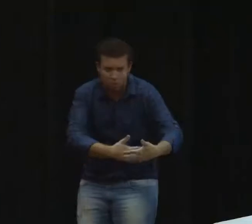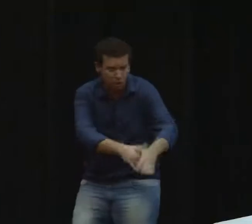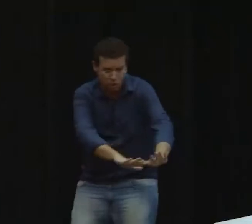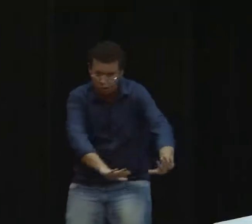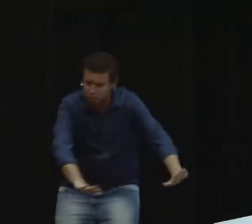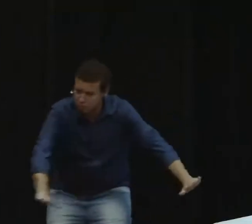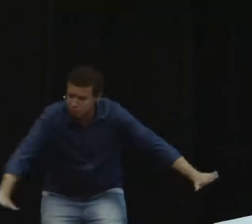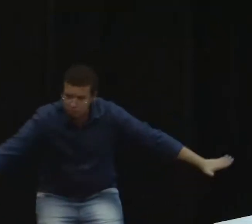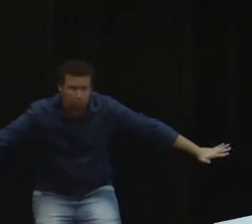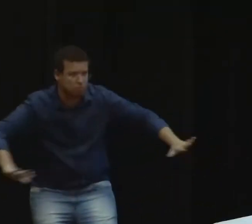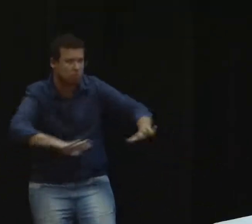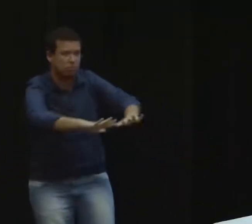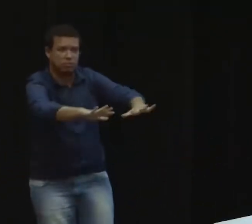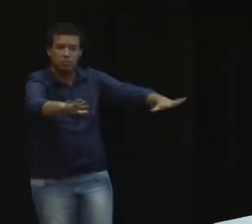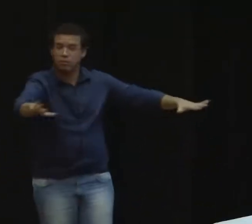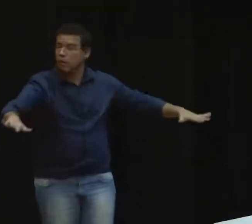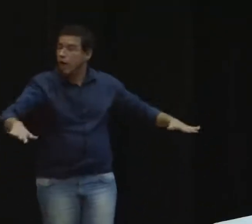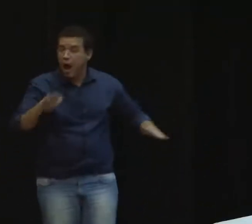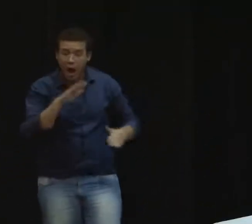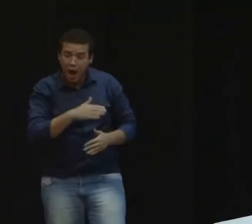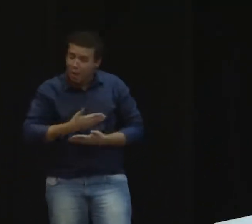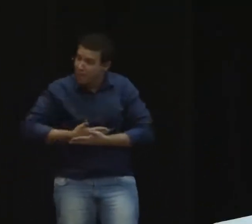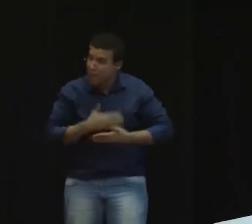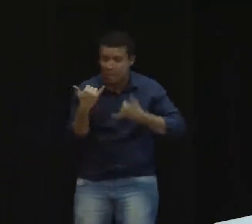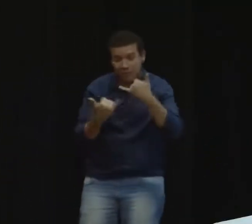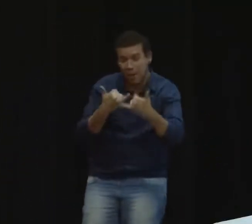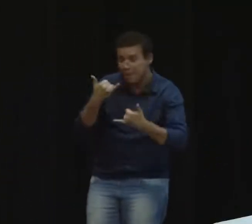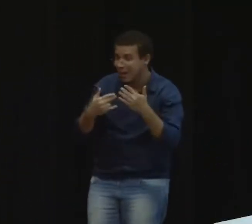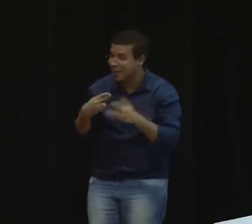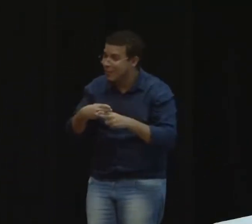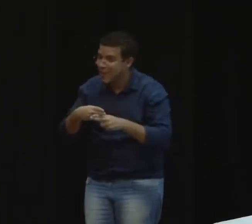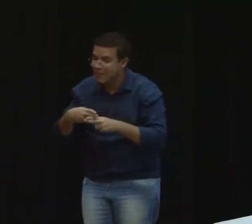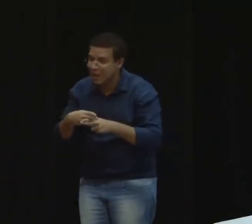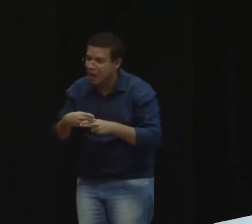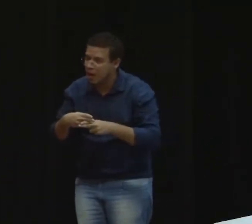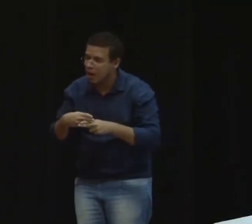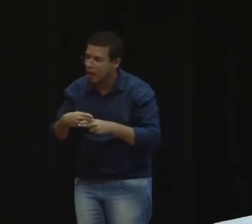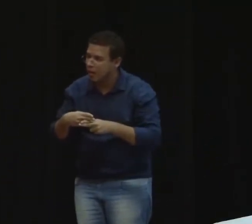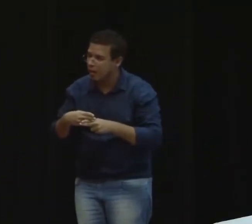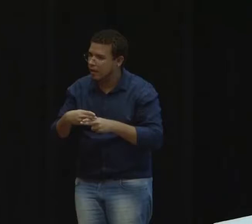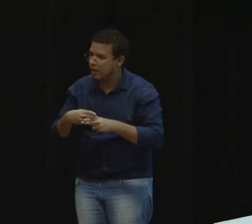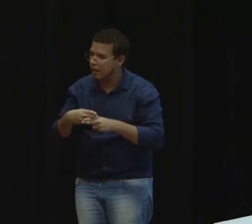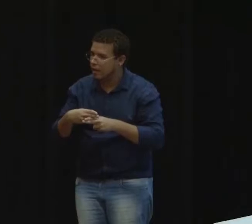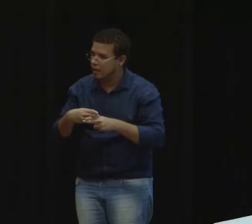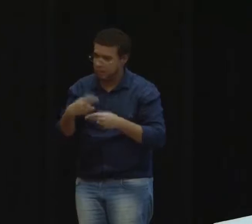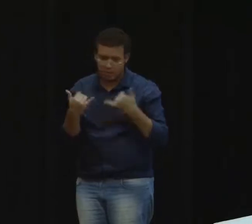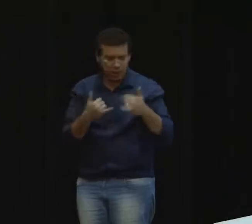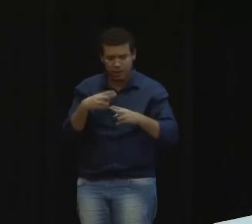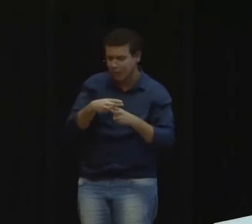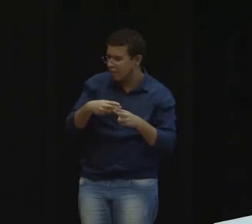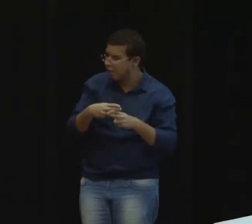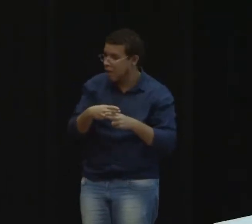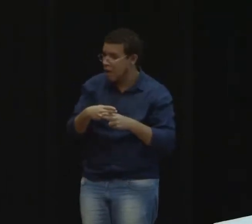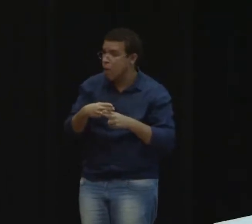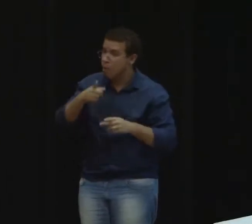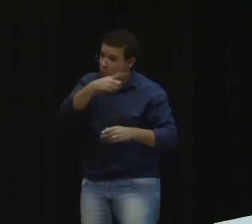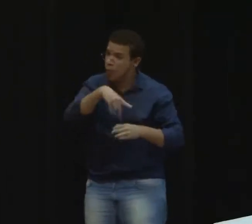Deixa onde? No chão, livre. O bebê vai brincar com faca. Vai brincar